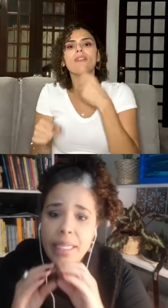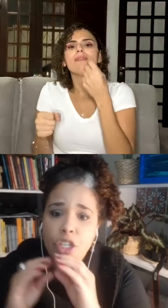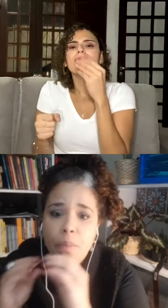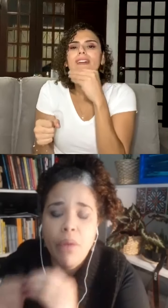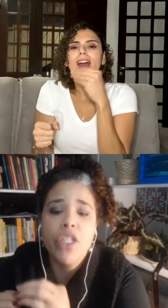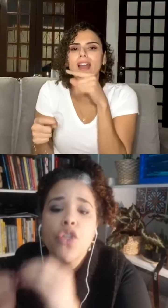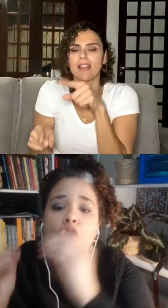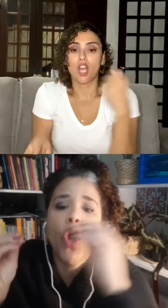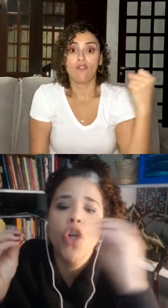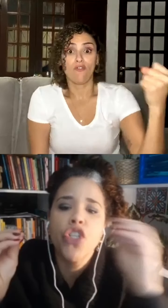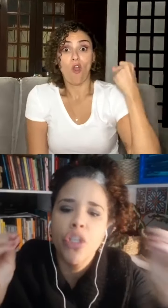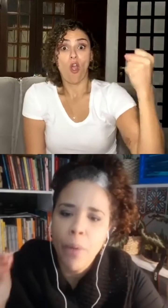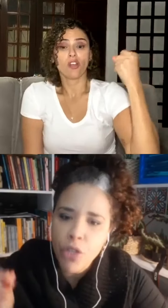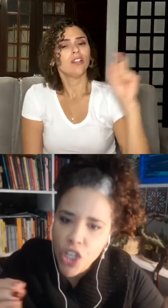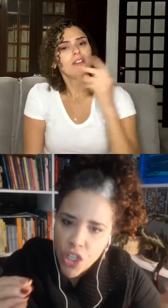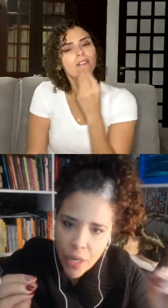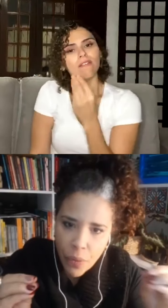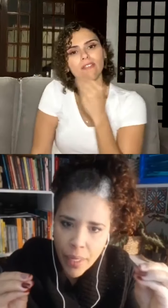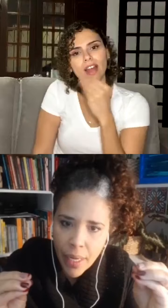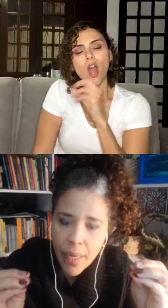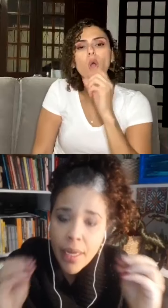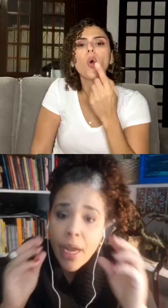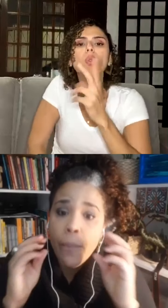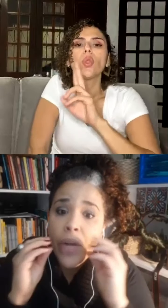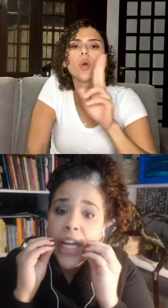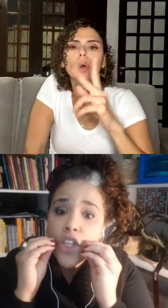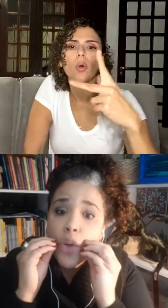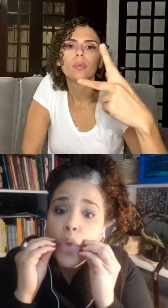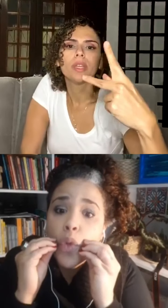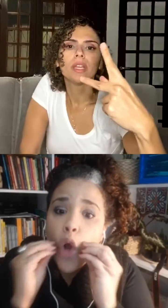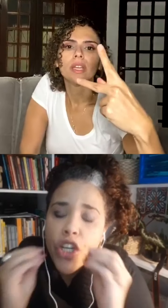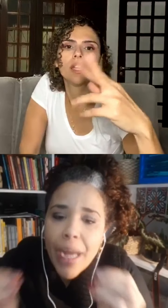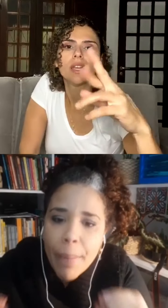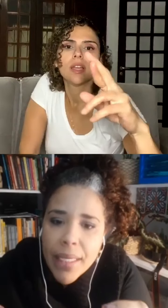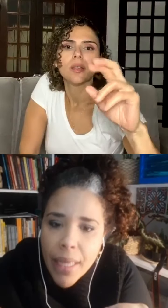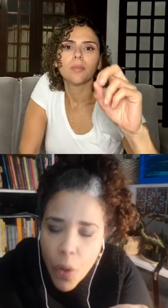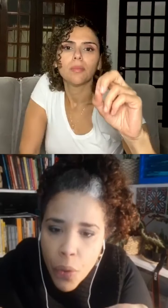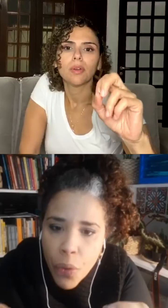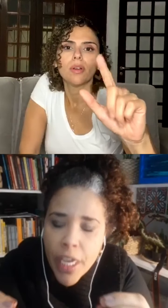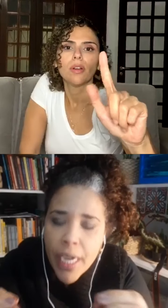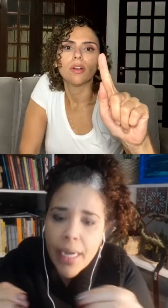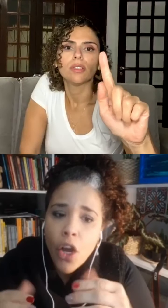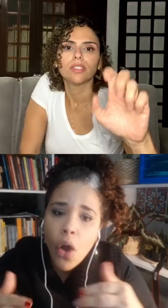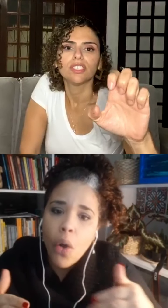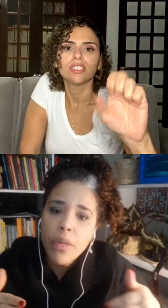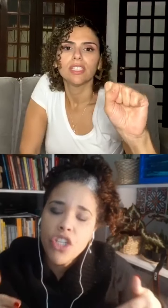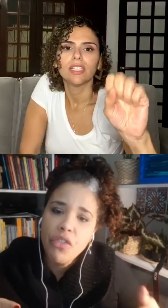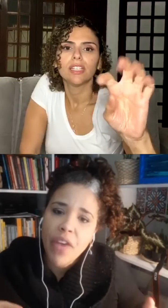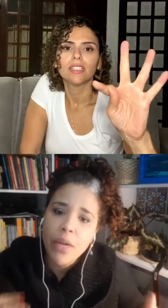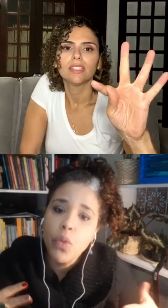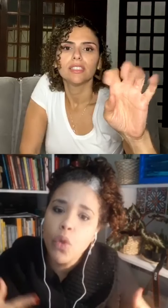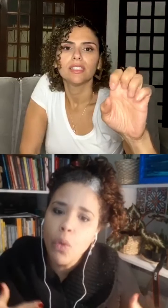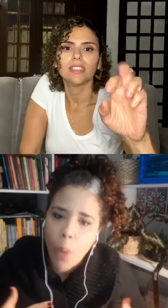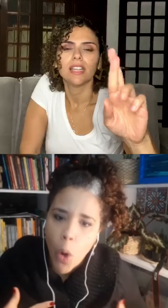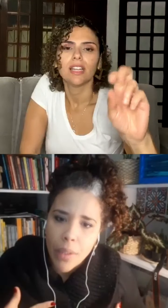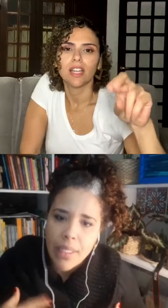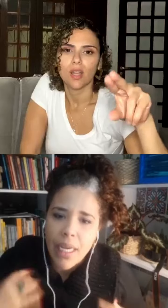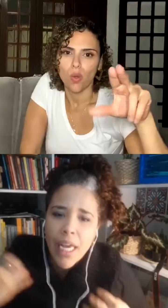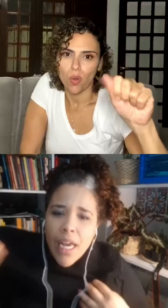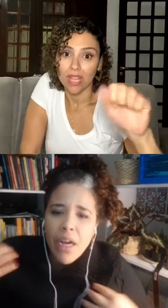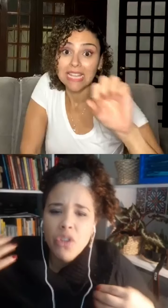as pílulas só de progesterona. Mulheres com dor de cabeça crônica ou que tiveram